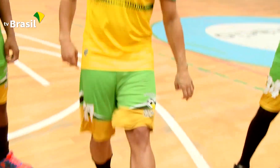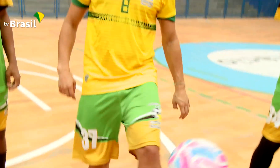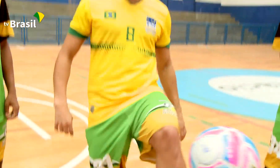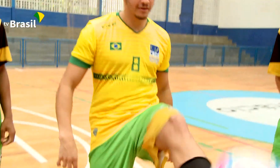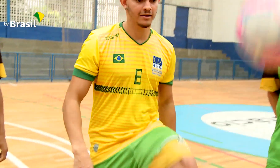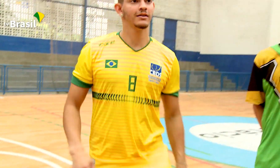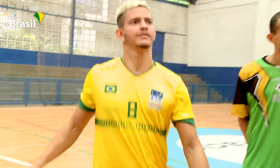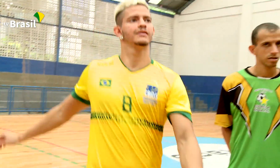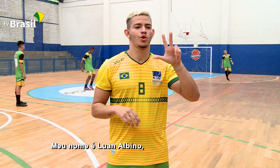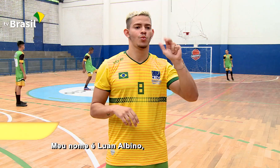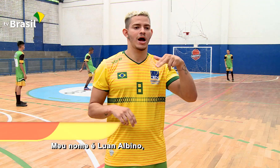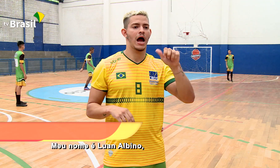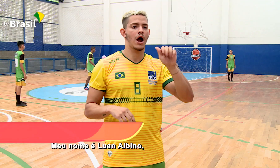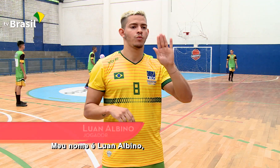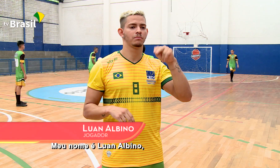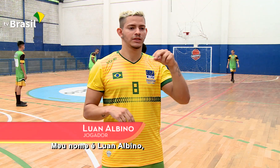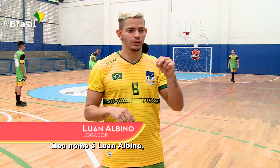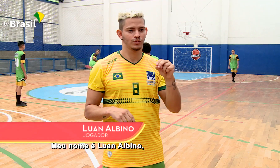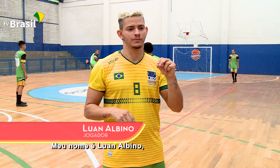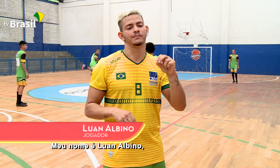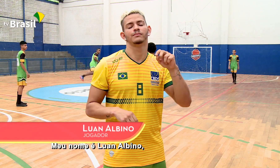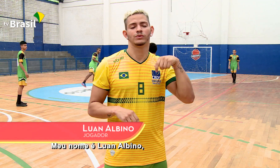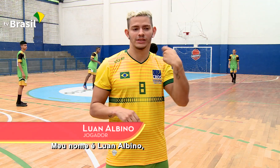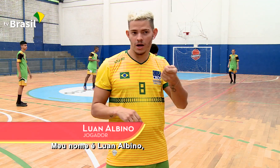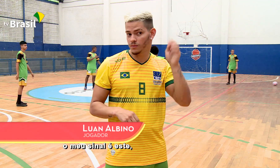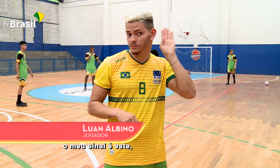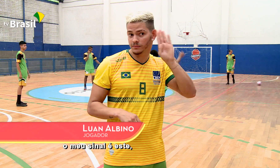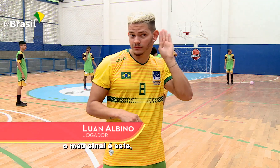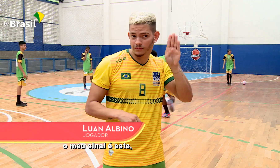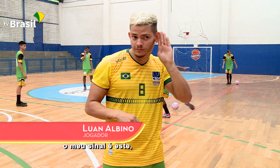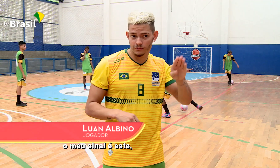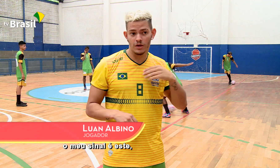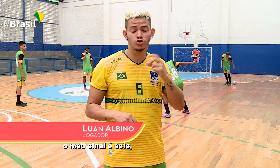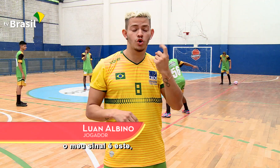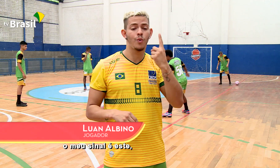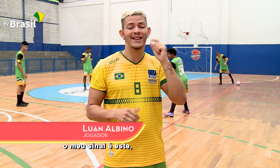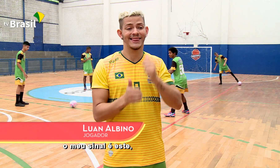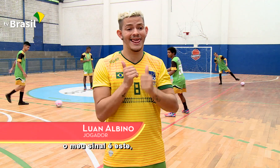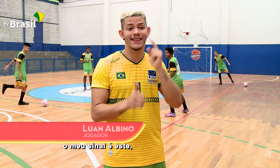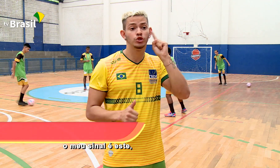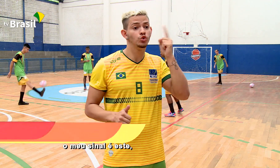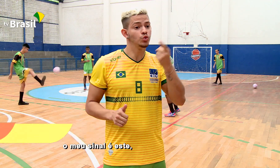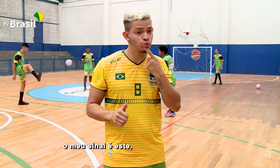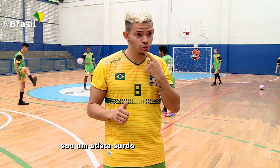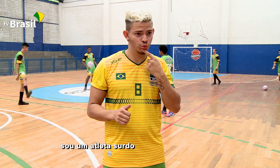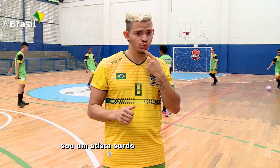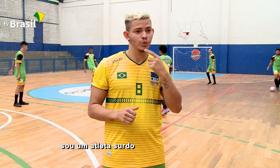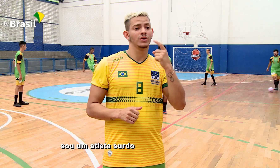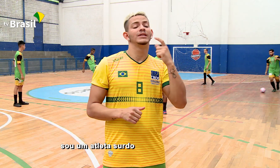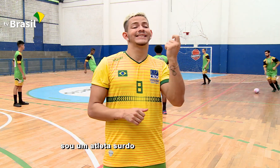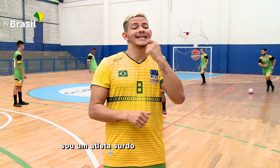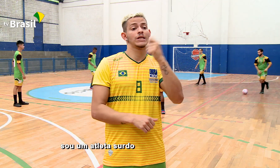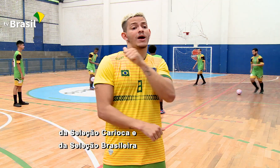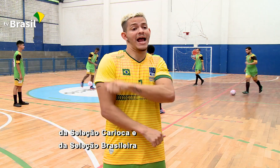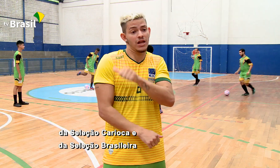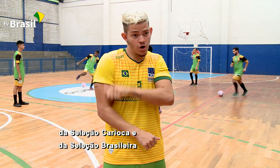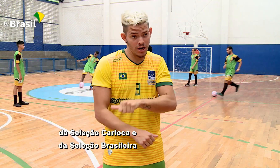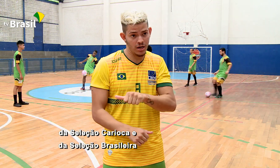Voz interpreta. Meu nome é Luan Albino, o meu sinal é este. Toca a orelha com os dedos para cima. Sou uma atleta surdo da